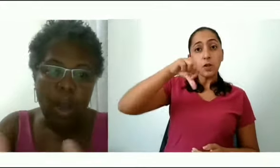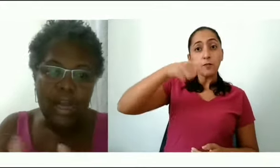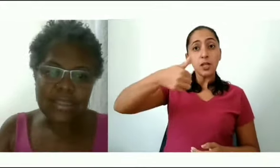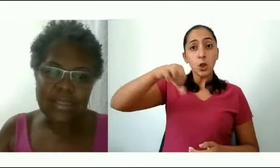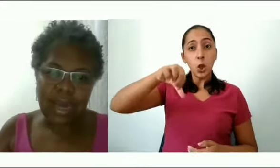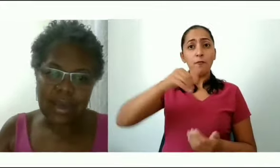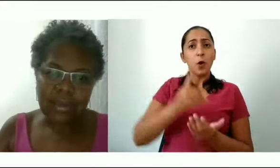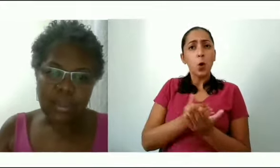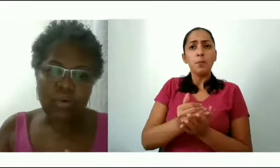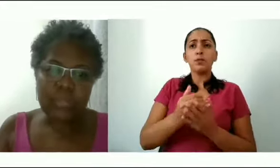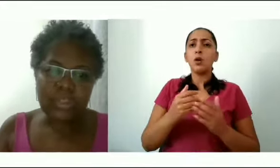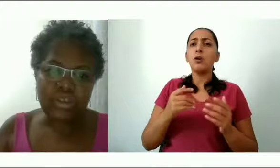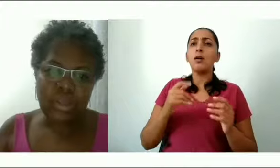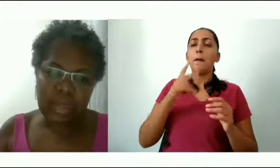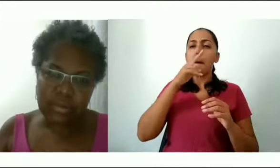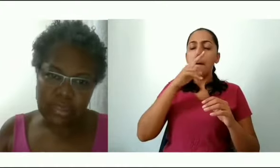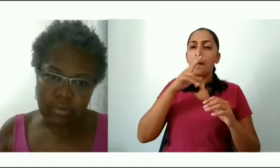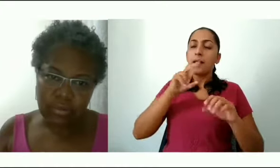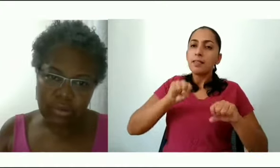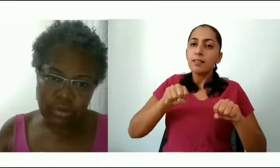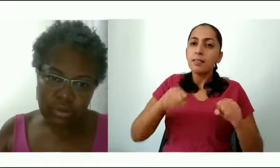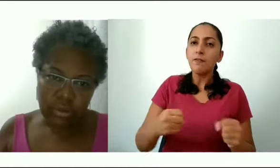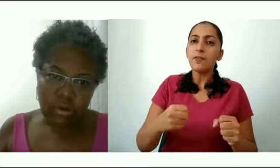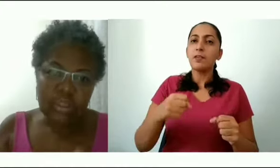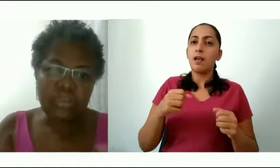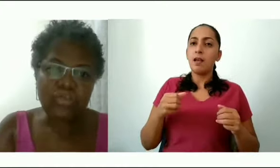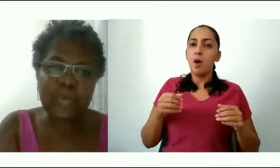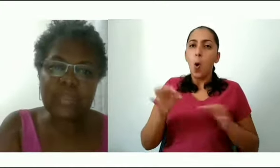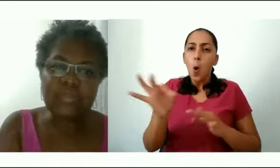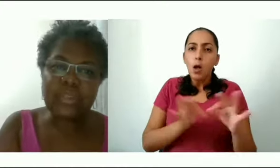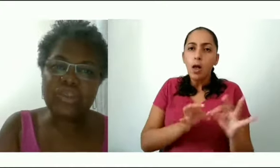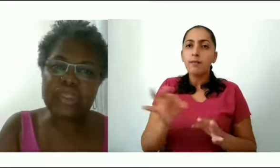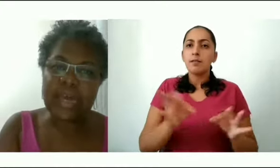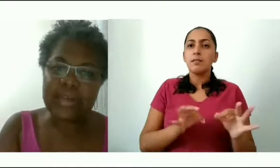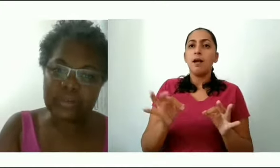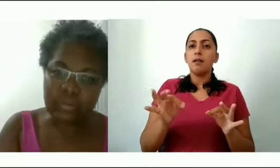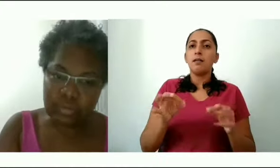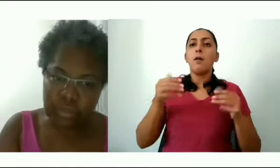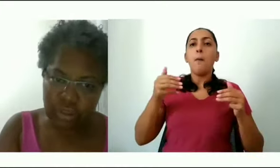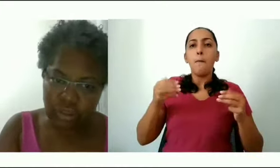se organizar um Ministério da Saúde, onde se tivesse um